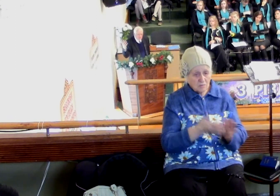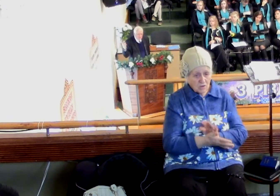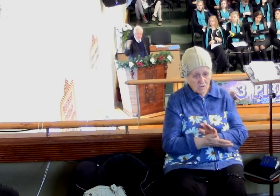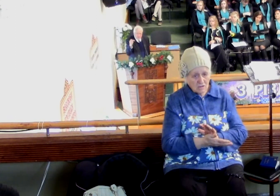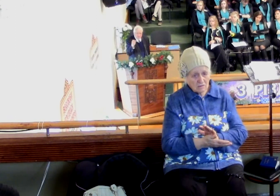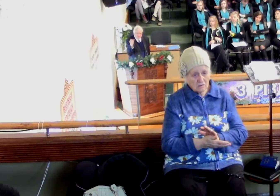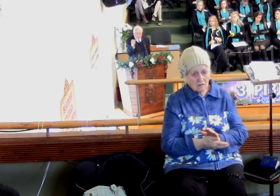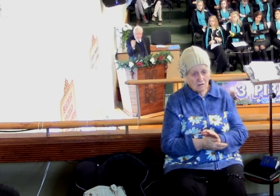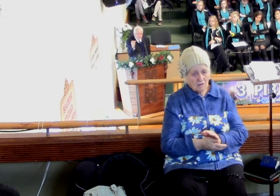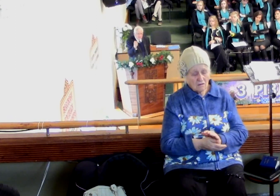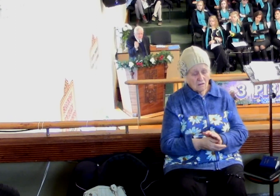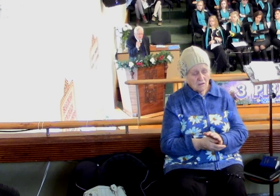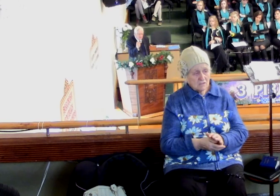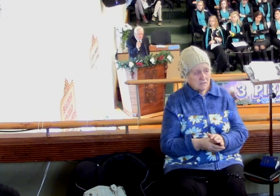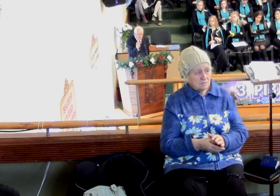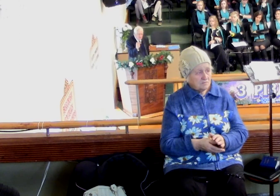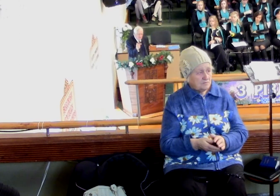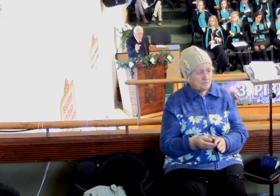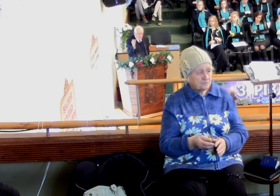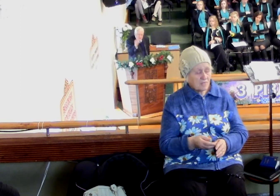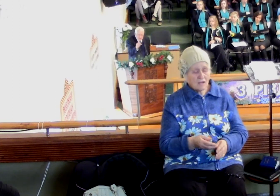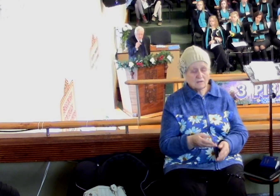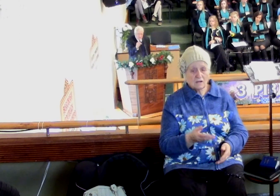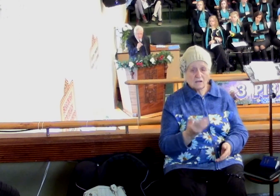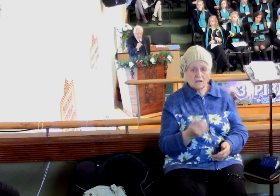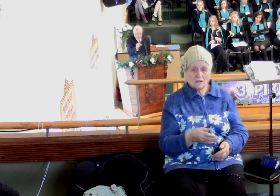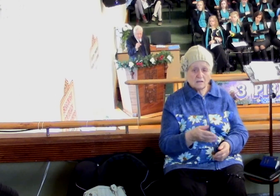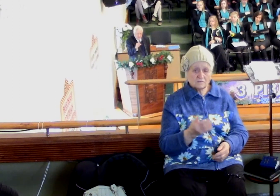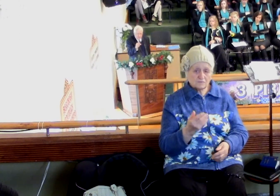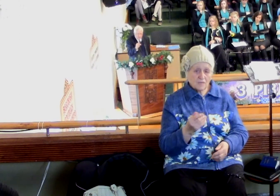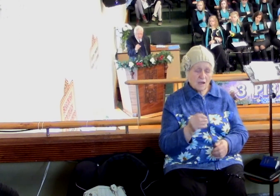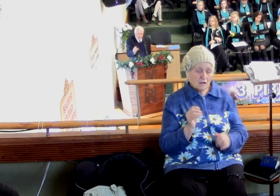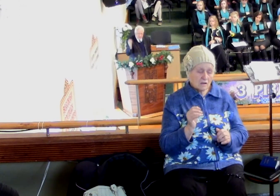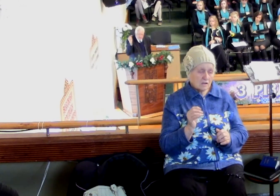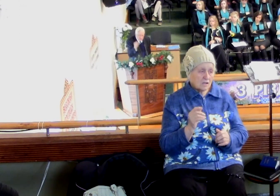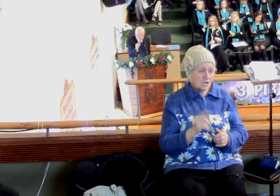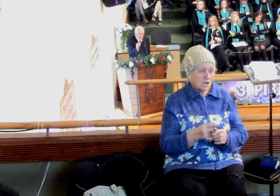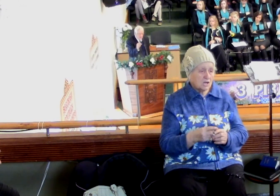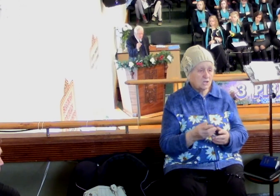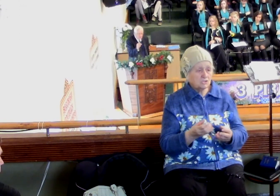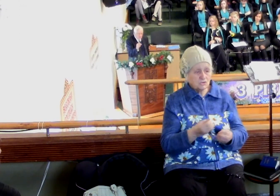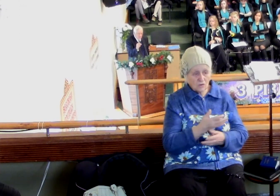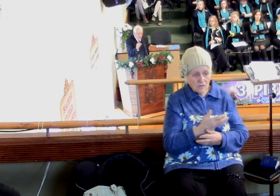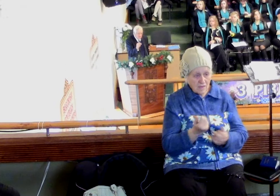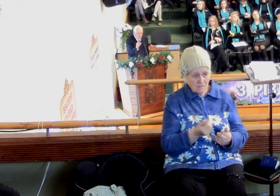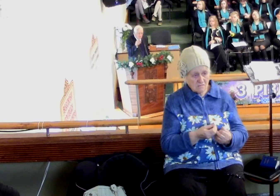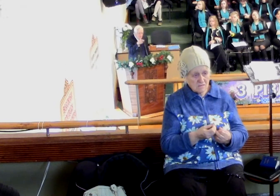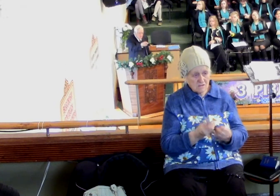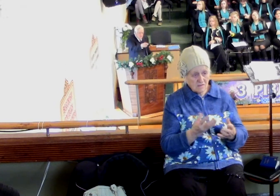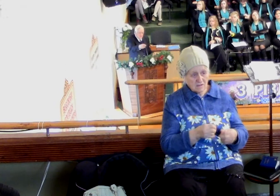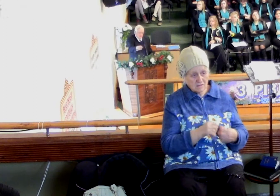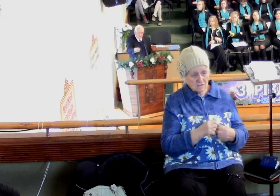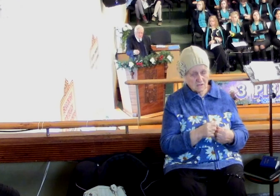стучит, значит, там еще света нет. Или уже нет у некоторых. или еще нет. И